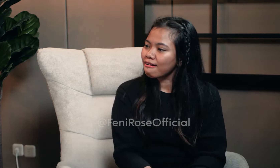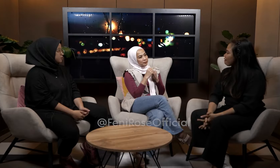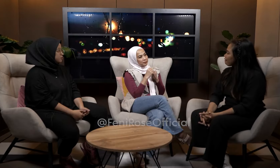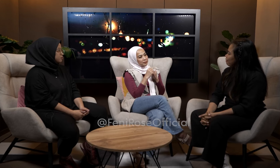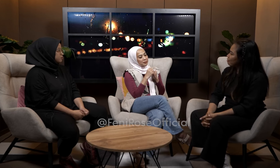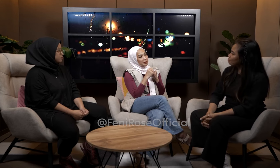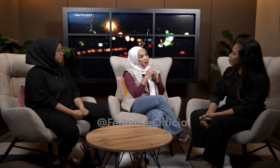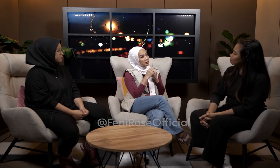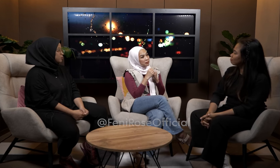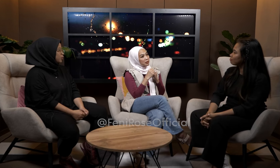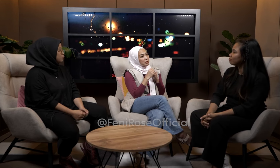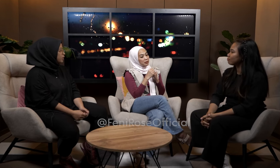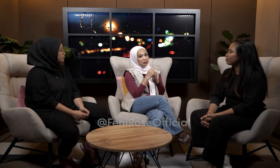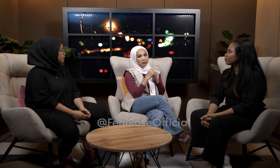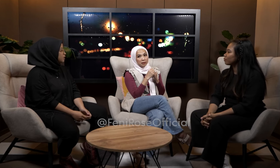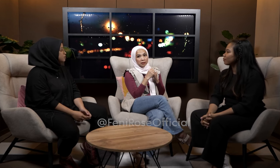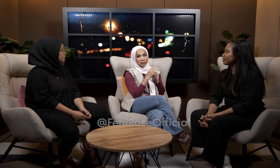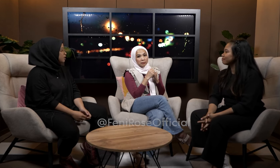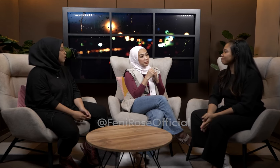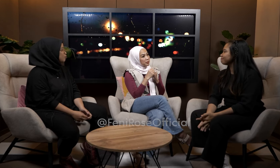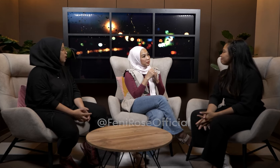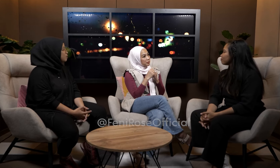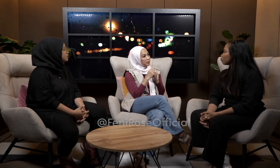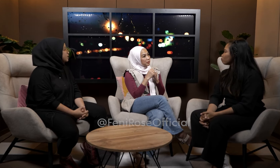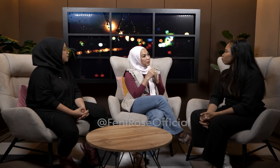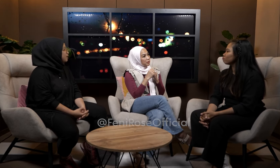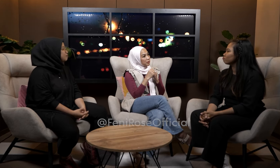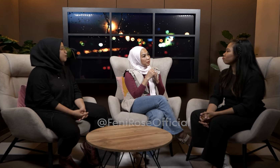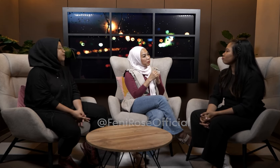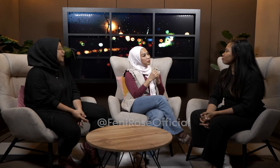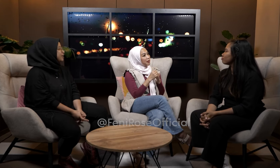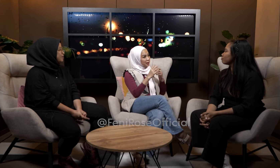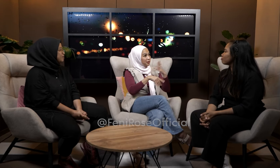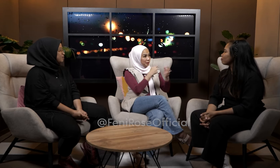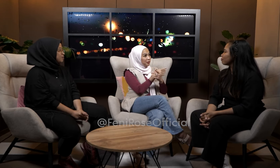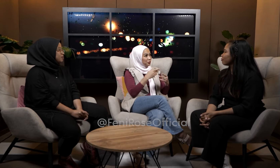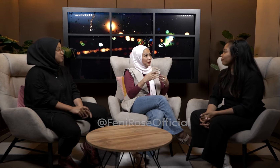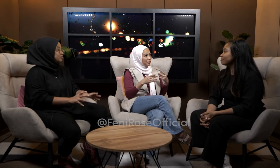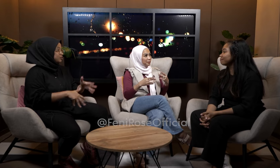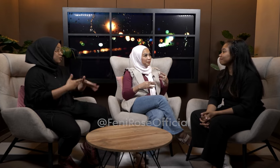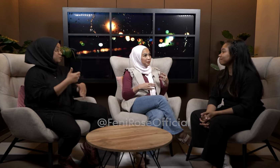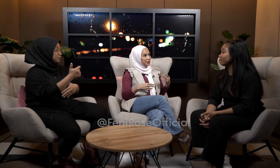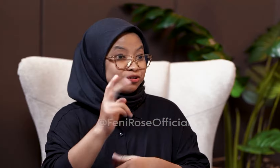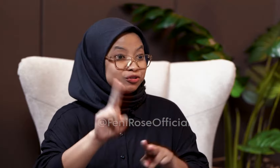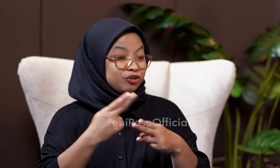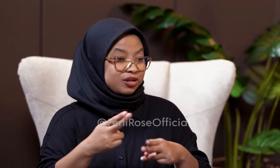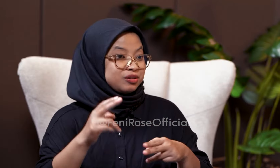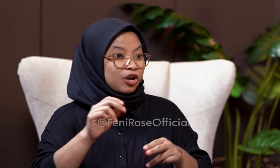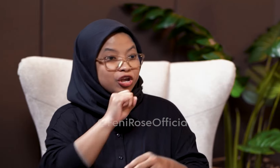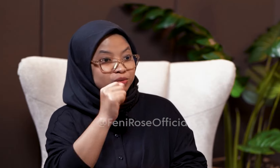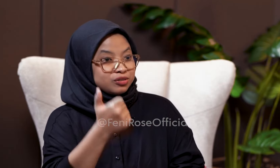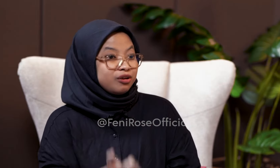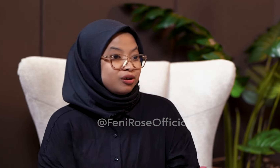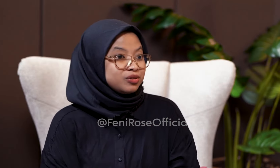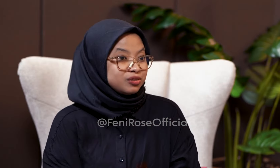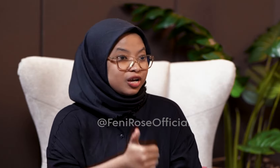n mungkin tuli nyanyi bisa dengan menggunakan bahasa isyarat Mak Oh iya gitu ya jadi bisa ya nyanyinya tapi dengan